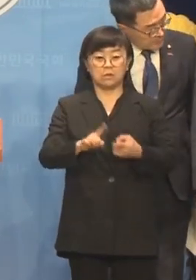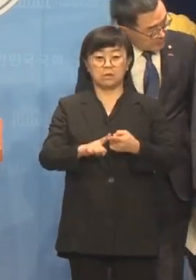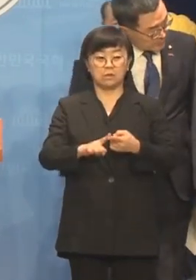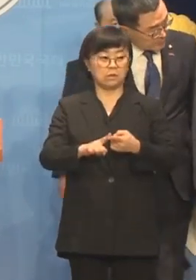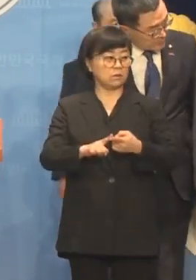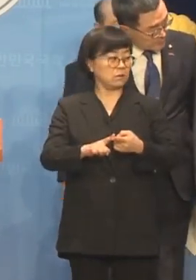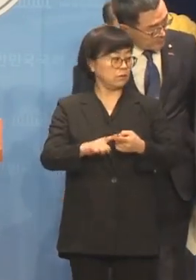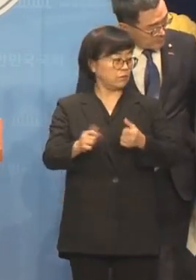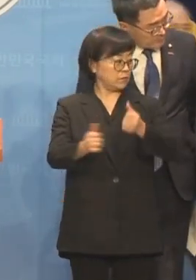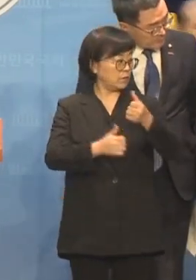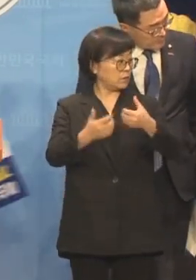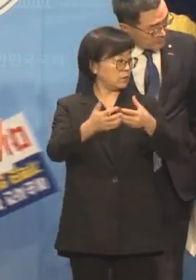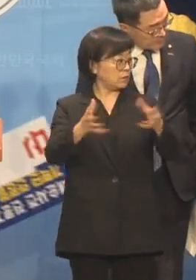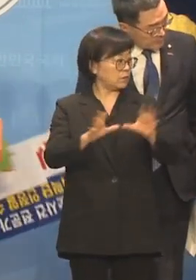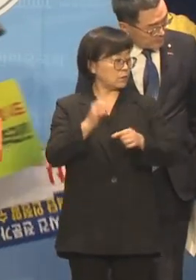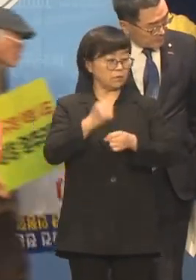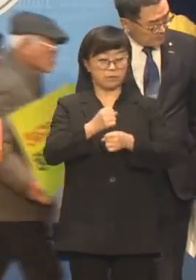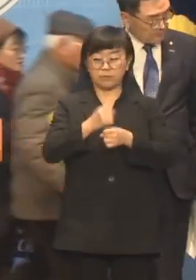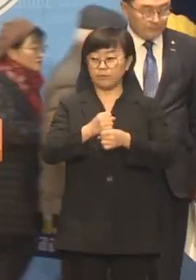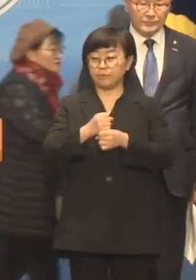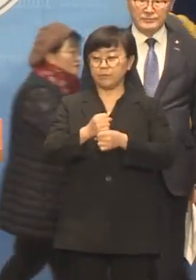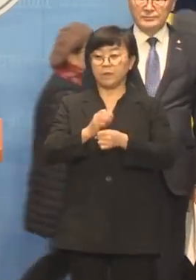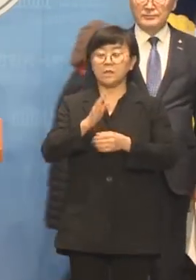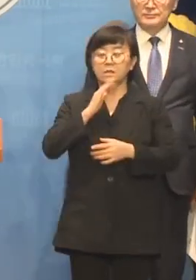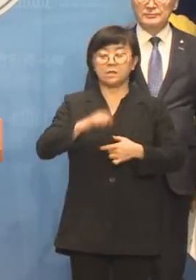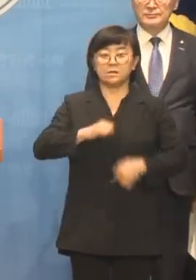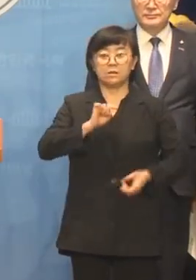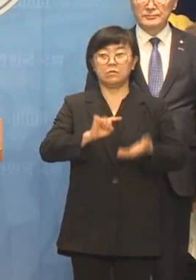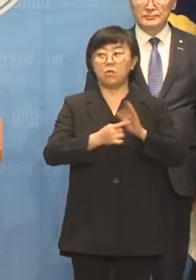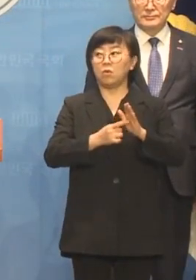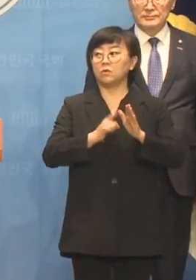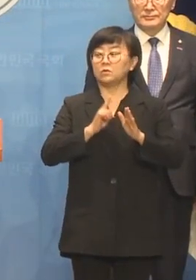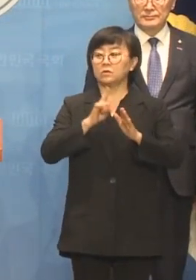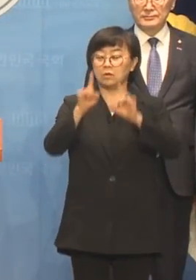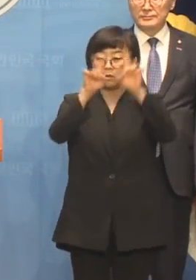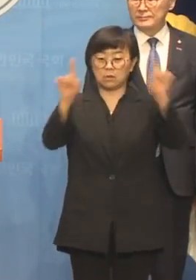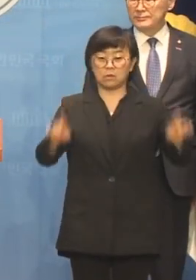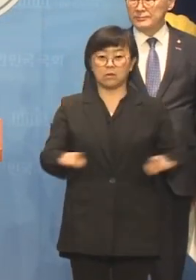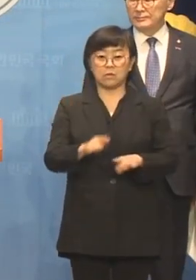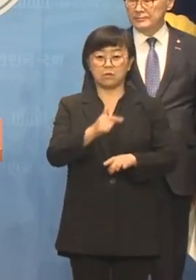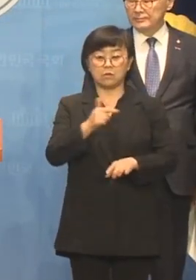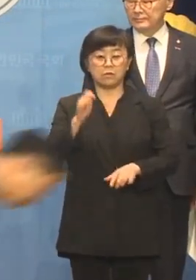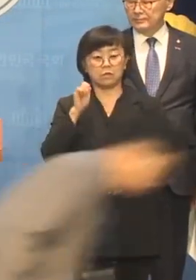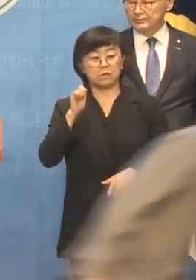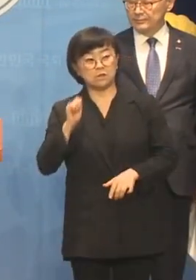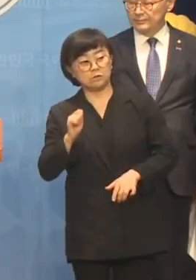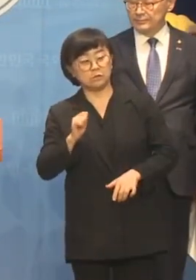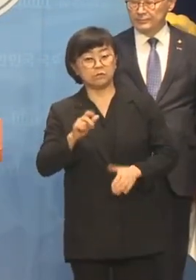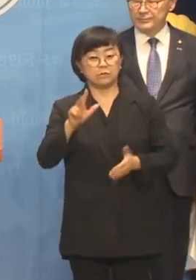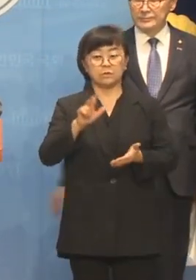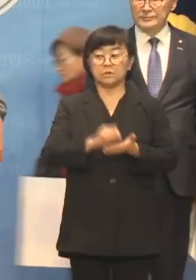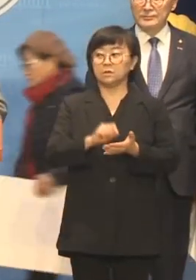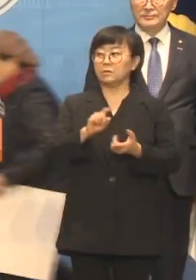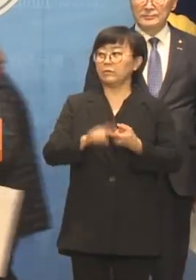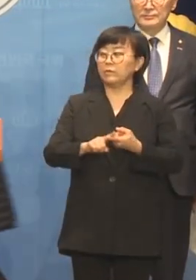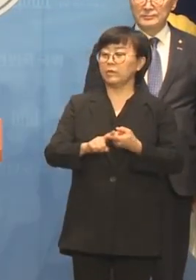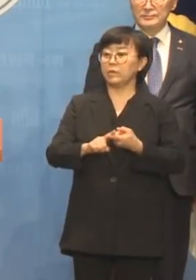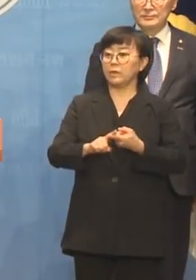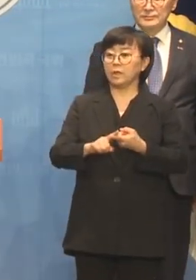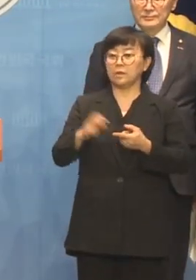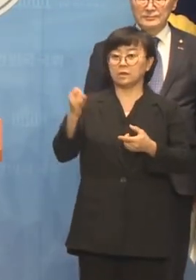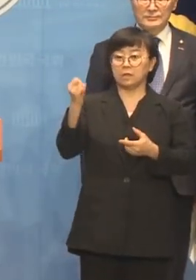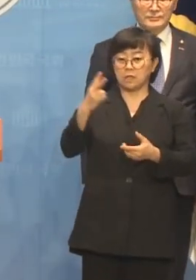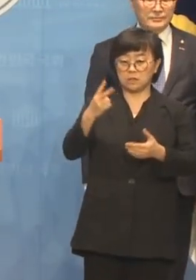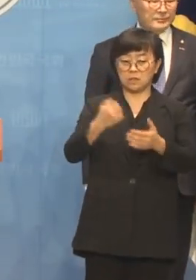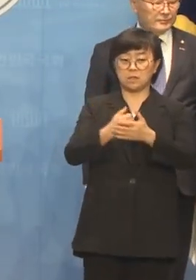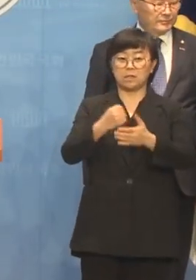여순사건위원회가 최근에 구성한 진상보고서 작성 기획단이 너무 한쪽으로 치우쳐져 있는 문제에 대한 재구성 촉구를